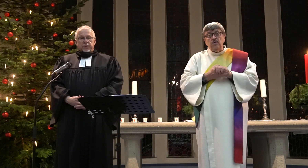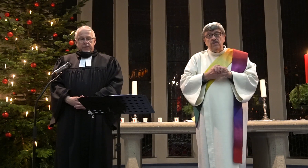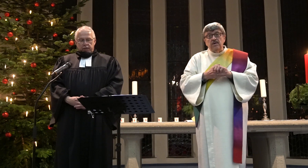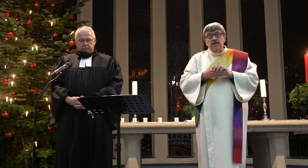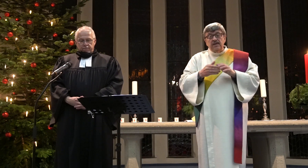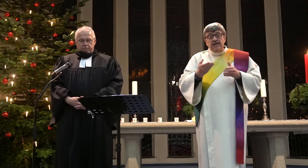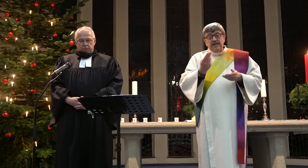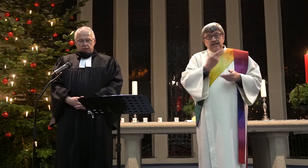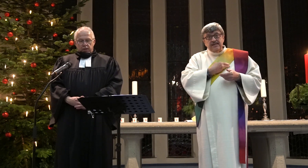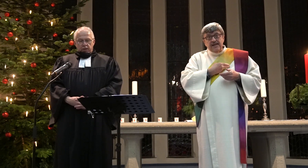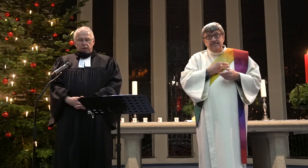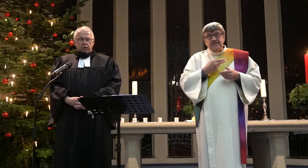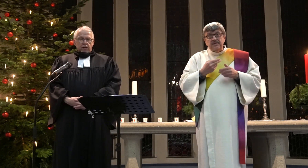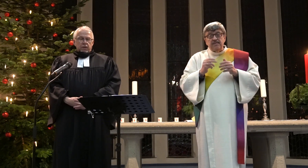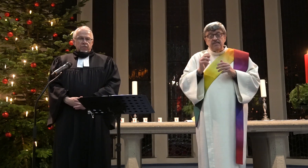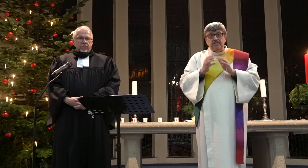Selbstsein.